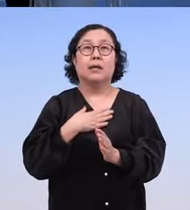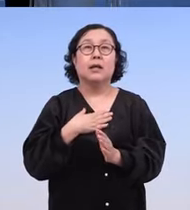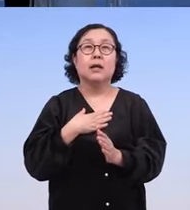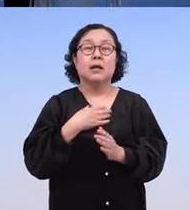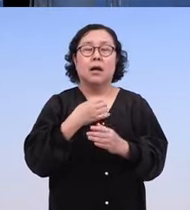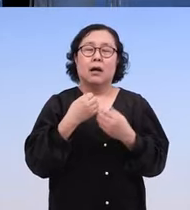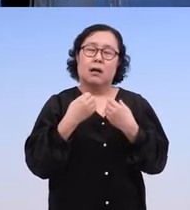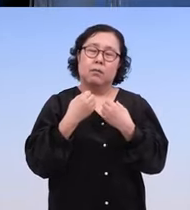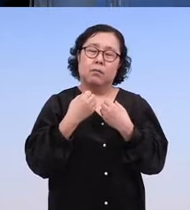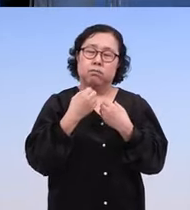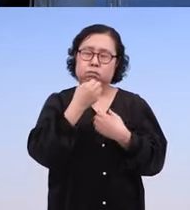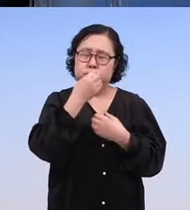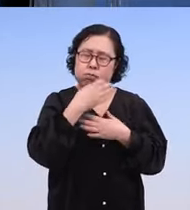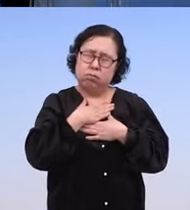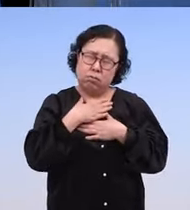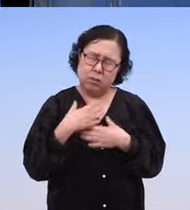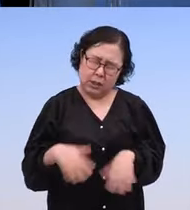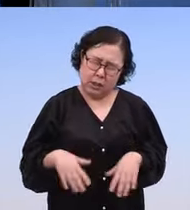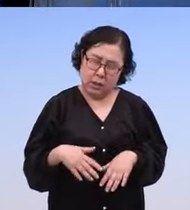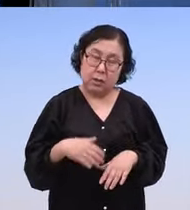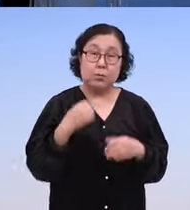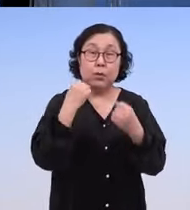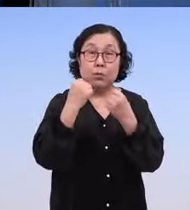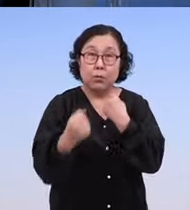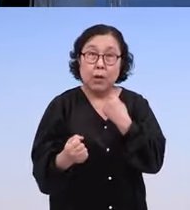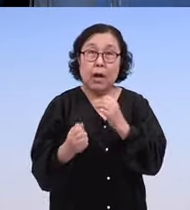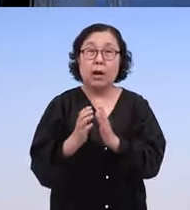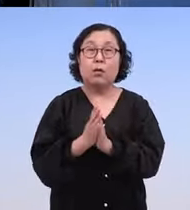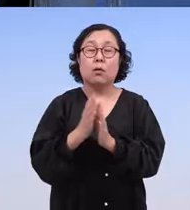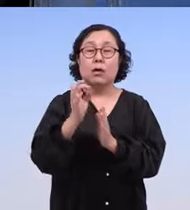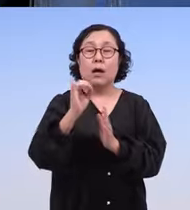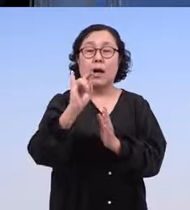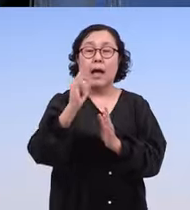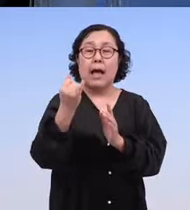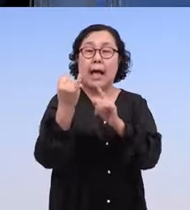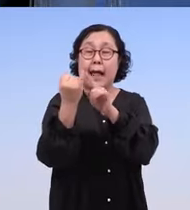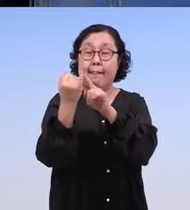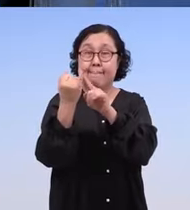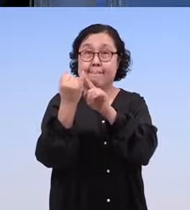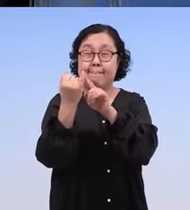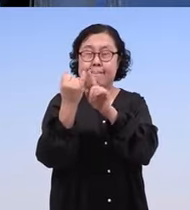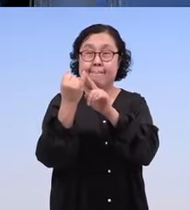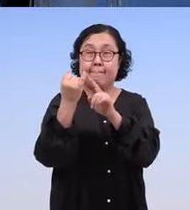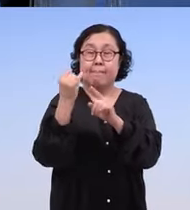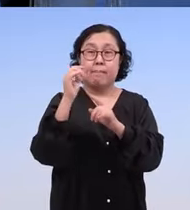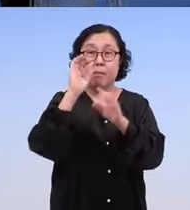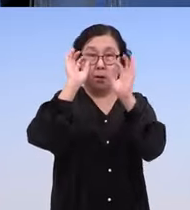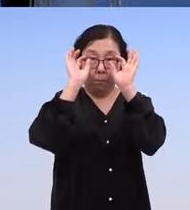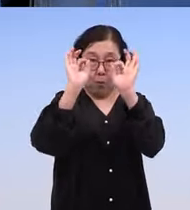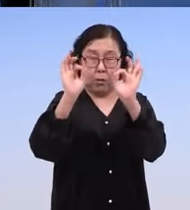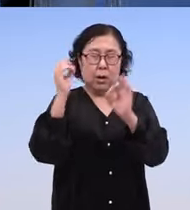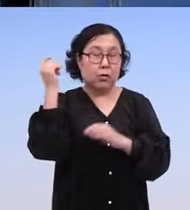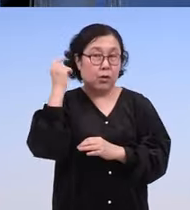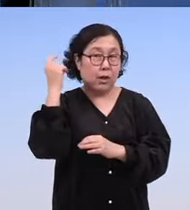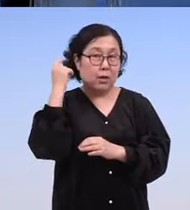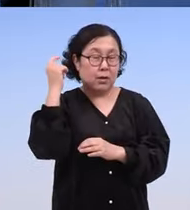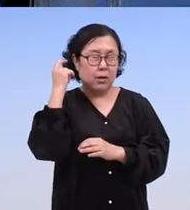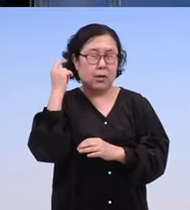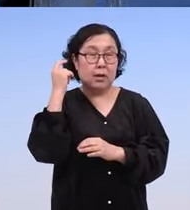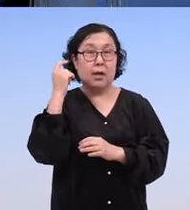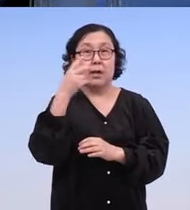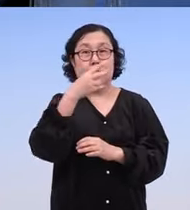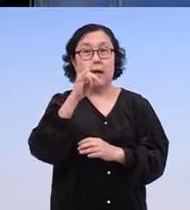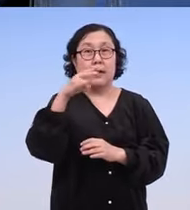천장을 보면서 이제 있는데 그 빨강머리 앤 대사가 들려진 겁니다. 그때 딱 귀에 들어온 대사가